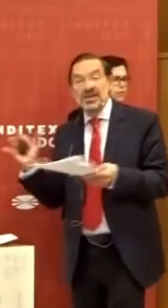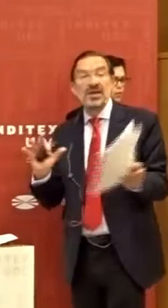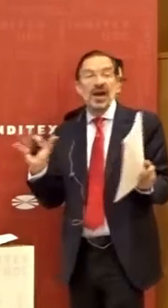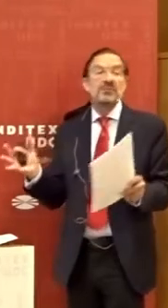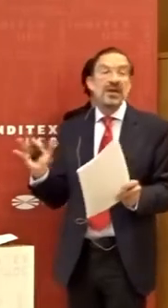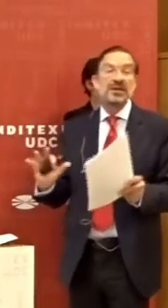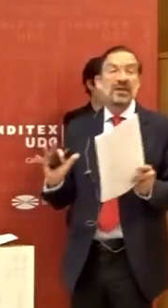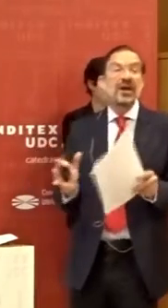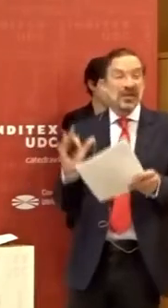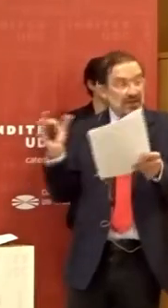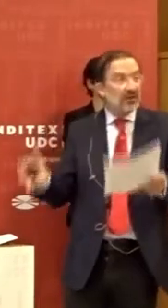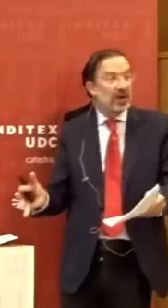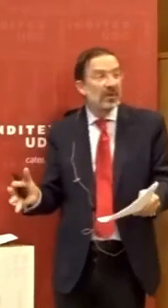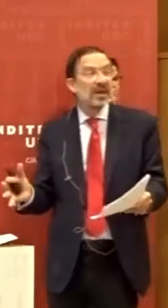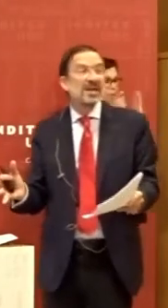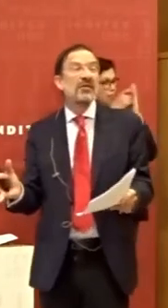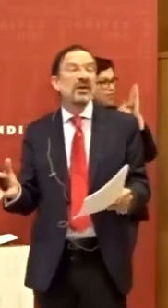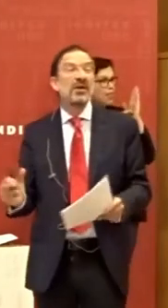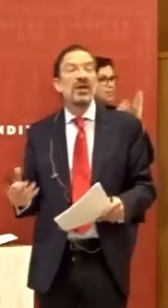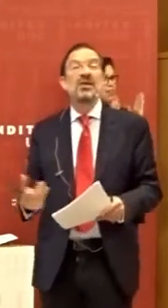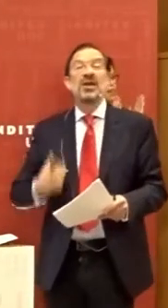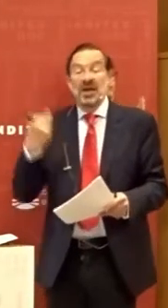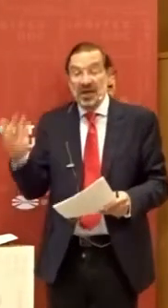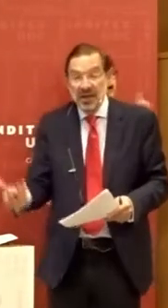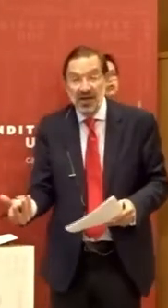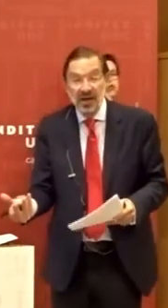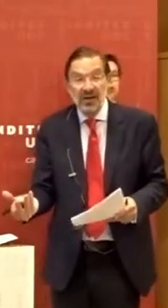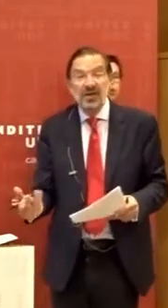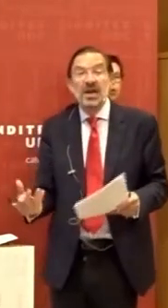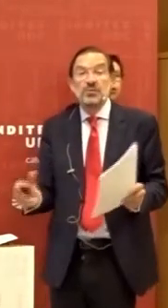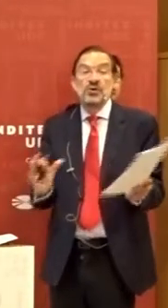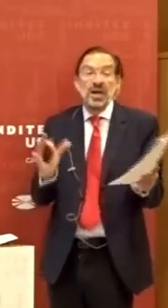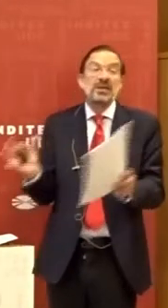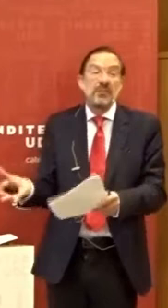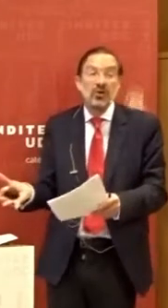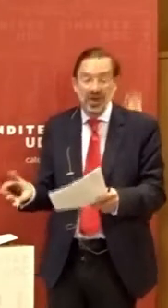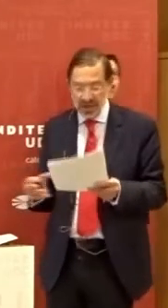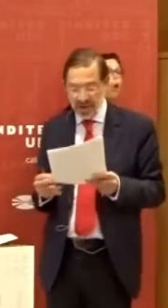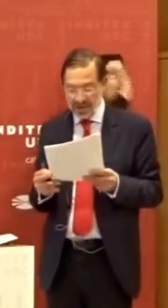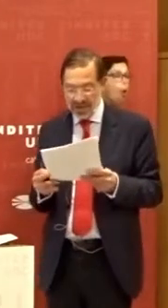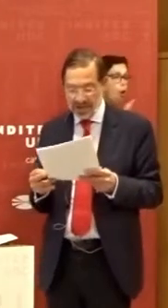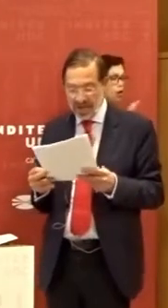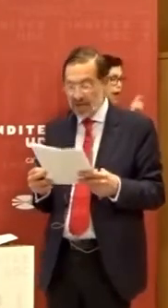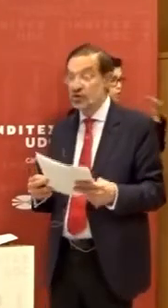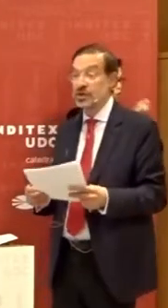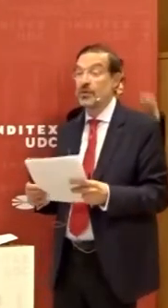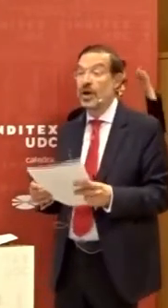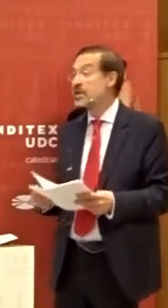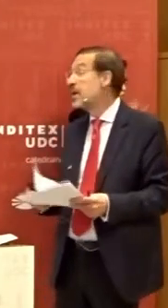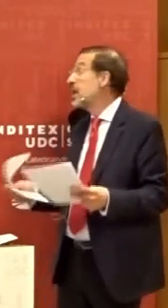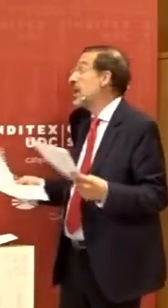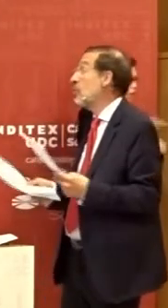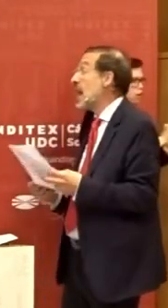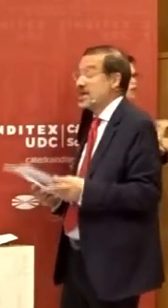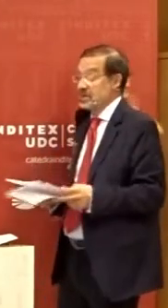que rediseñar las medidas alternativas, que fueran medidas que efectivamente incrementasen las posibilidades de empleo y que se restringiesen a casos